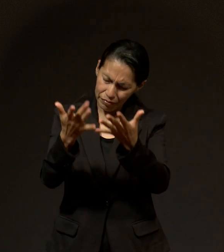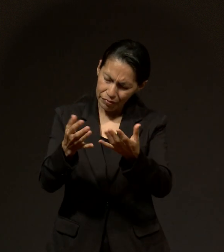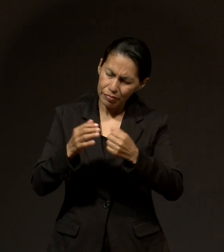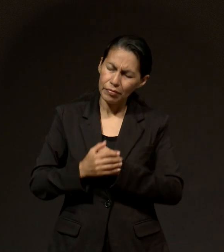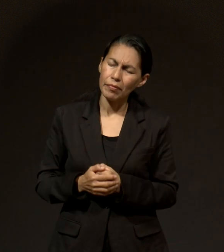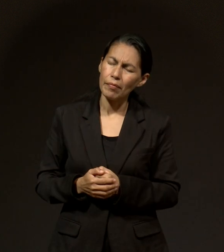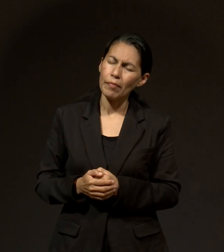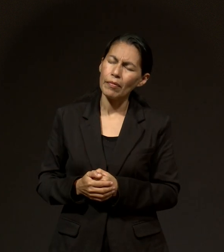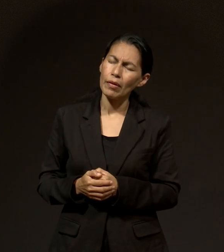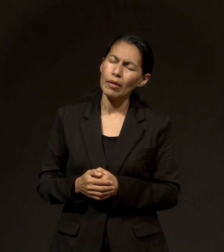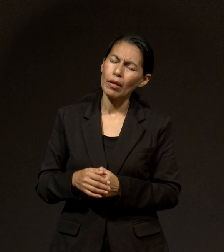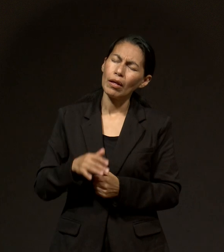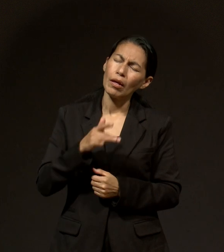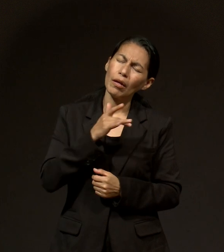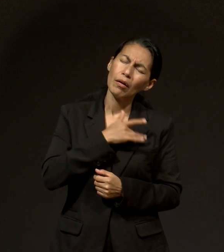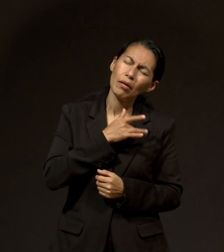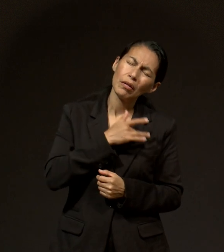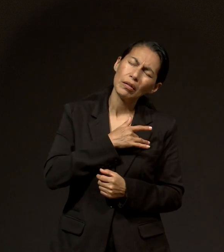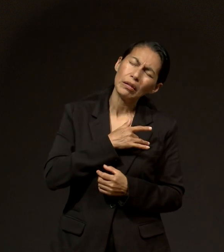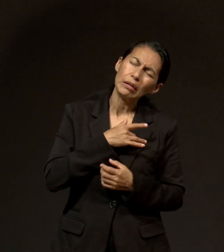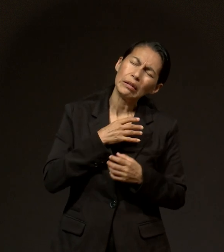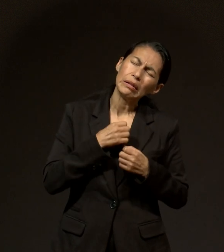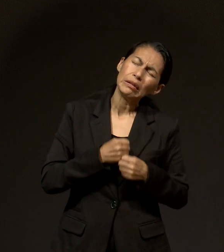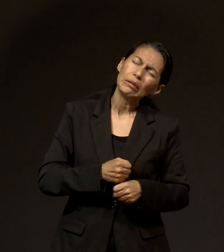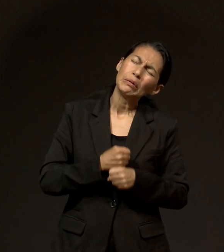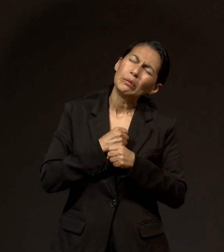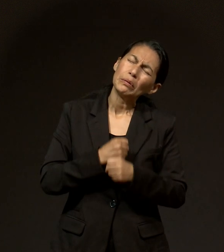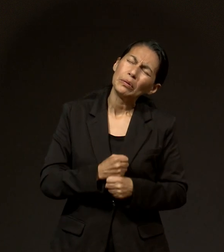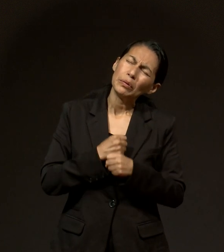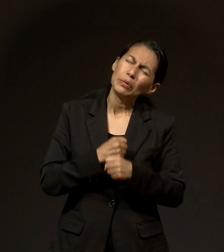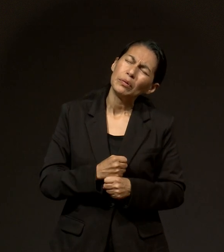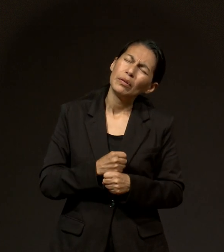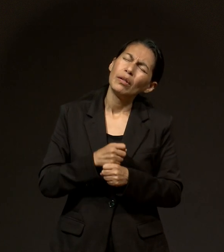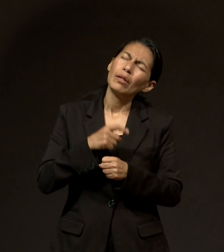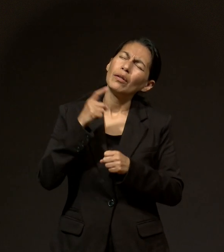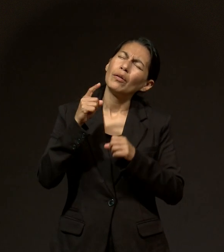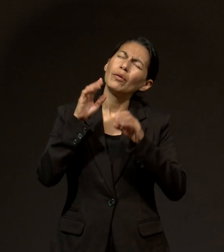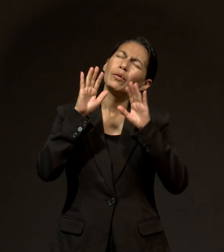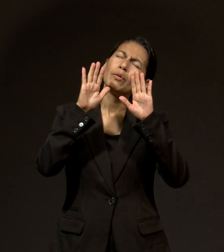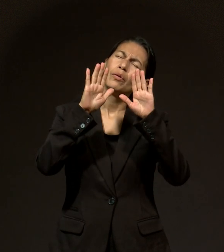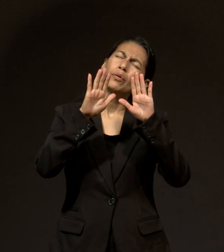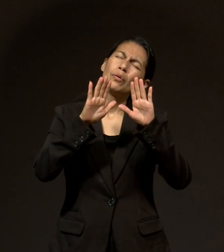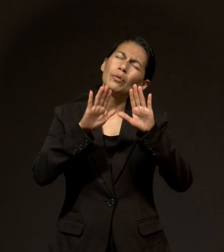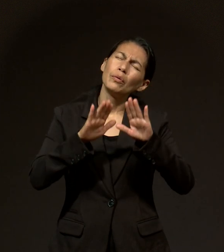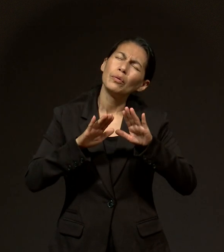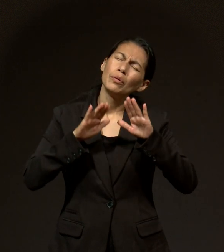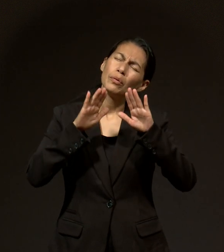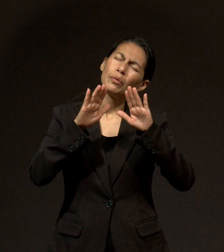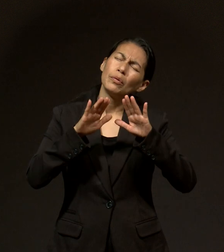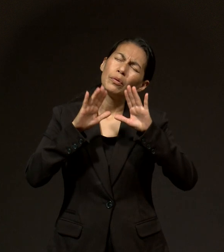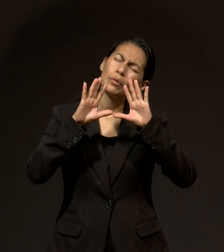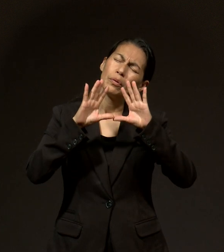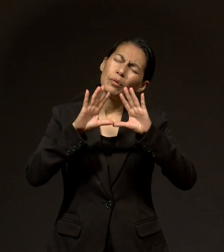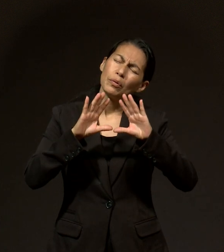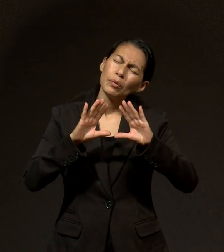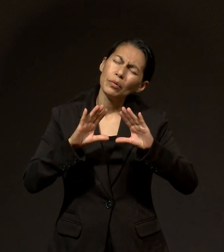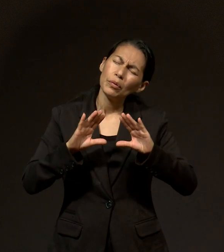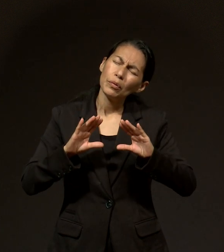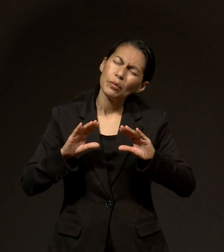mismo Padre Consuela Sus corazones Que ellos también Te busquen En oración